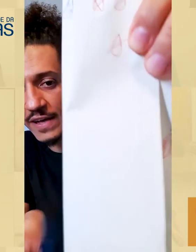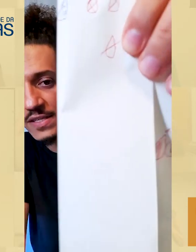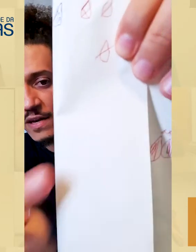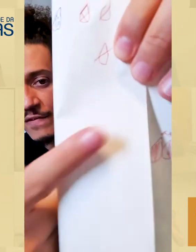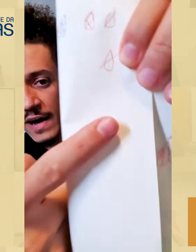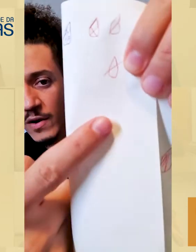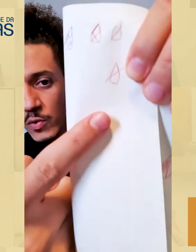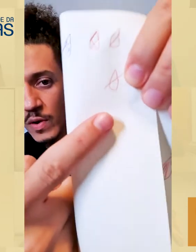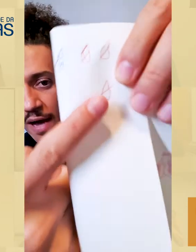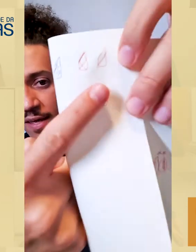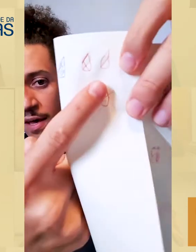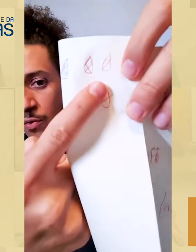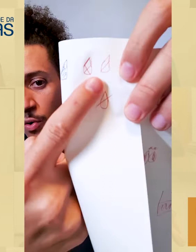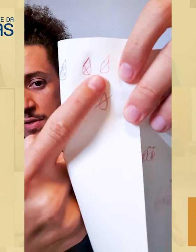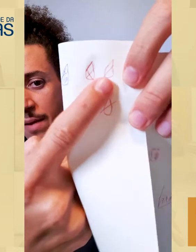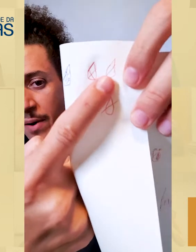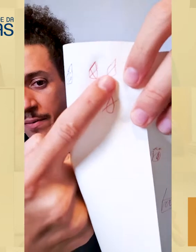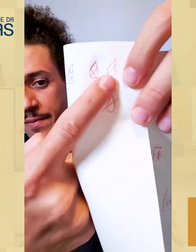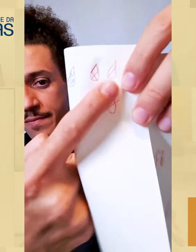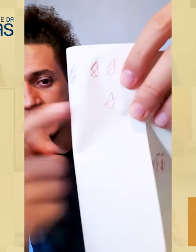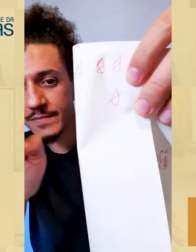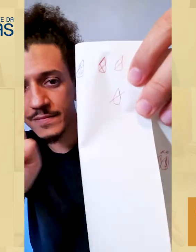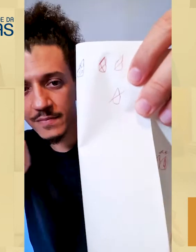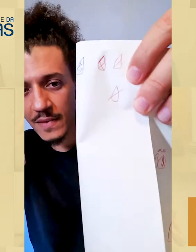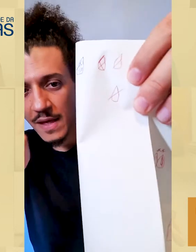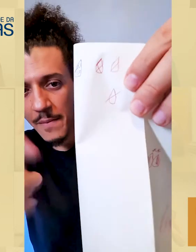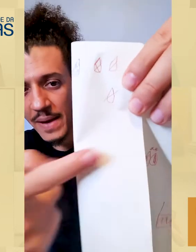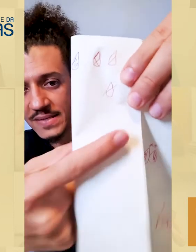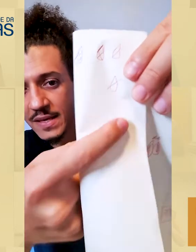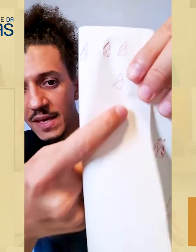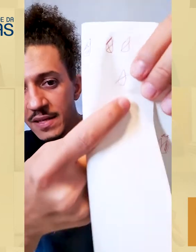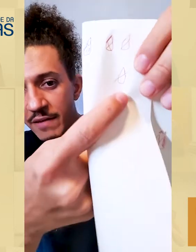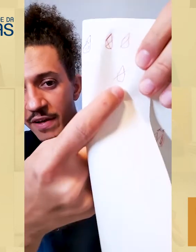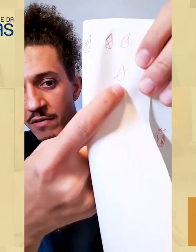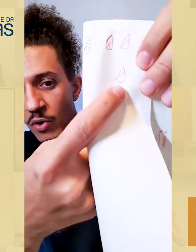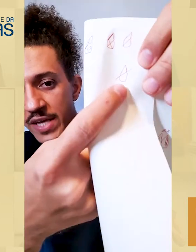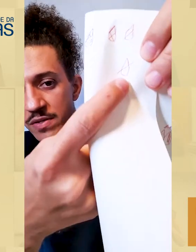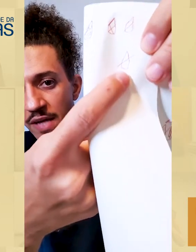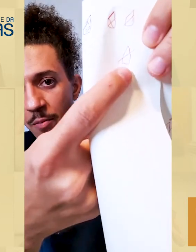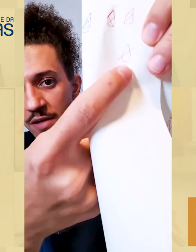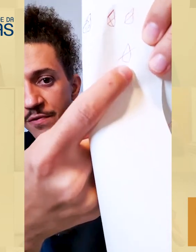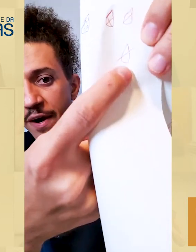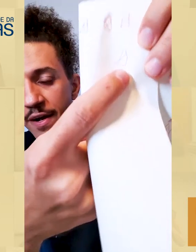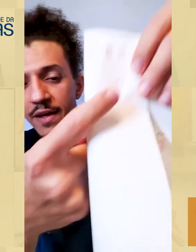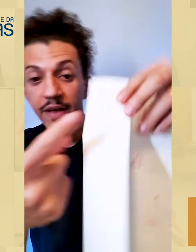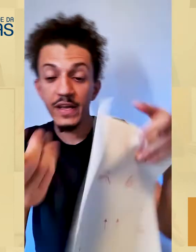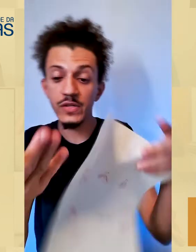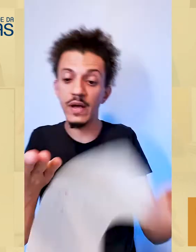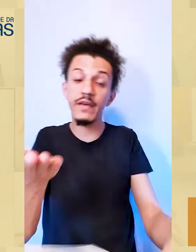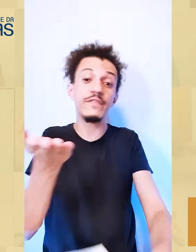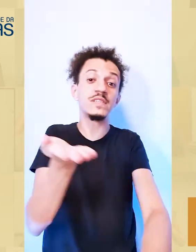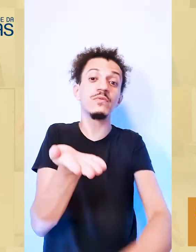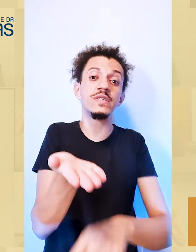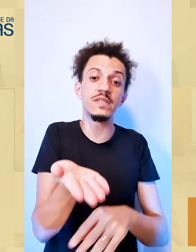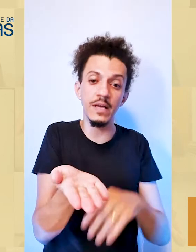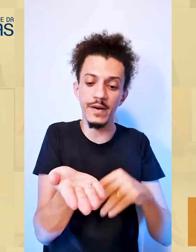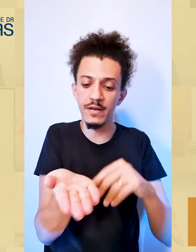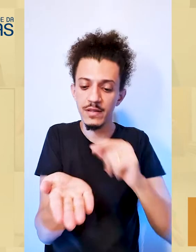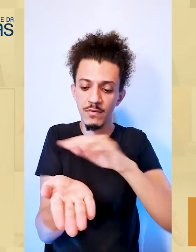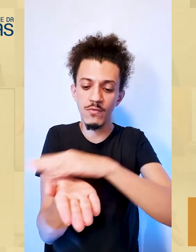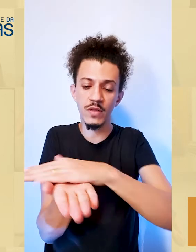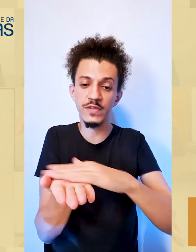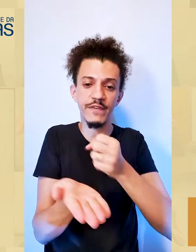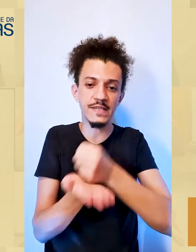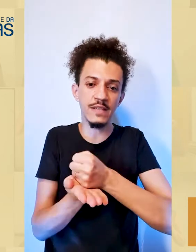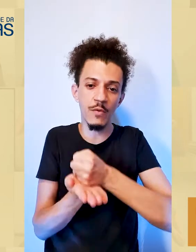Ao invés de significar que aqui é o dorso da mão. Mas aqui, tá vendo que o risco saiu para lá de fora? Isso é aqui visão de cima.